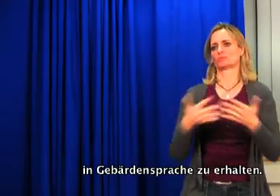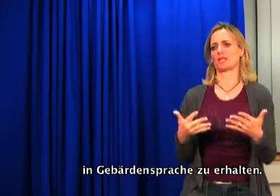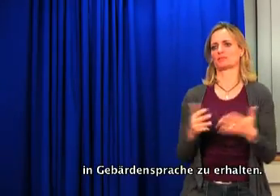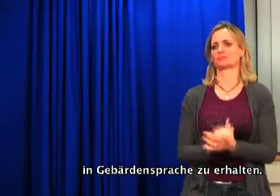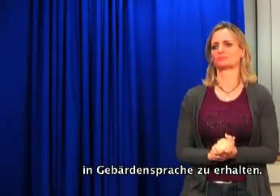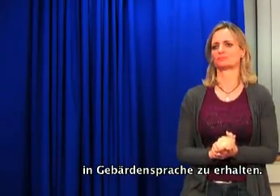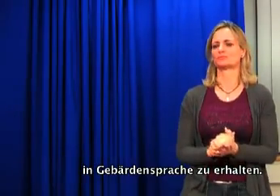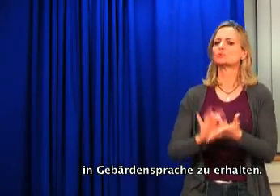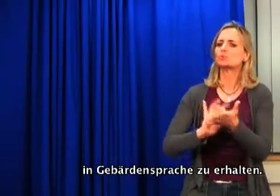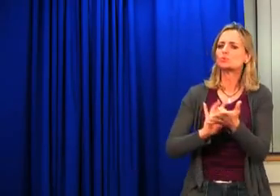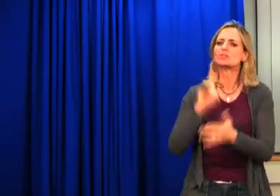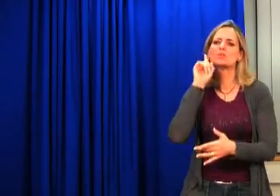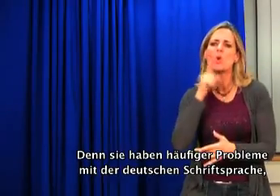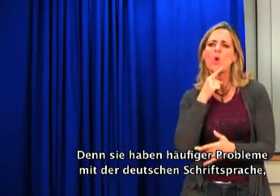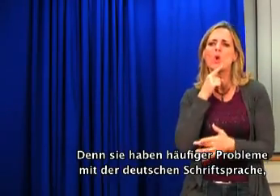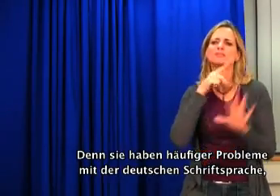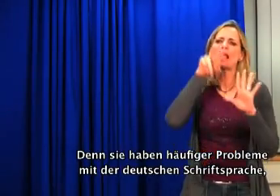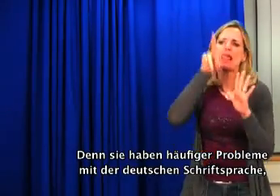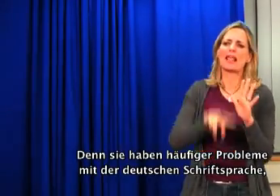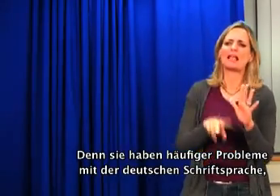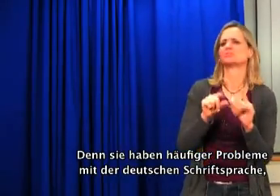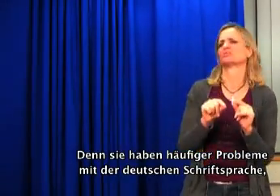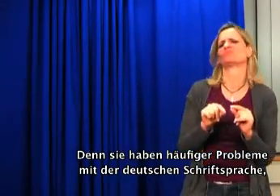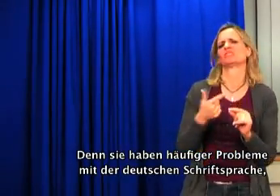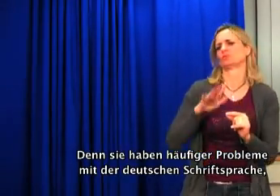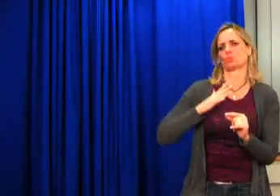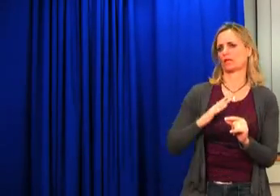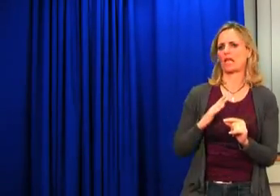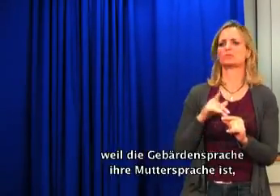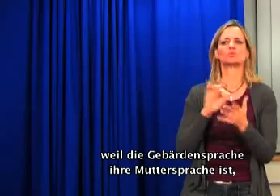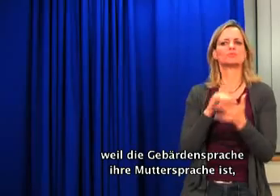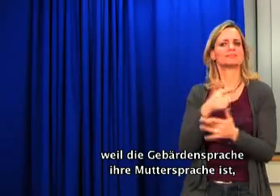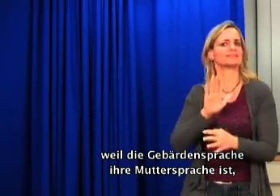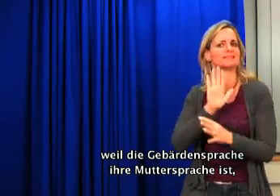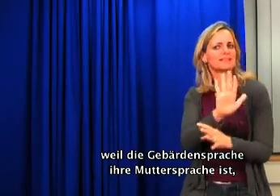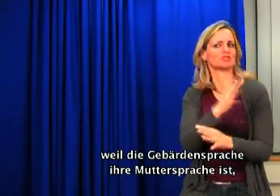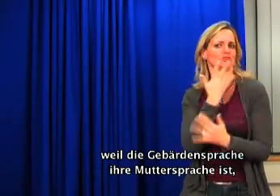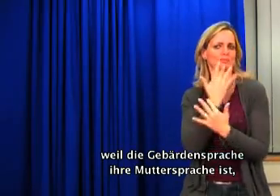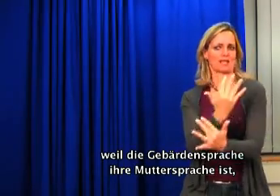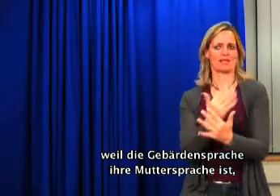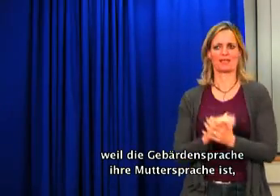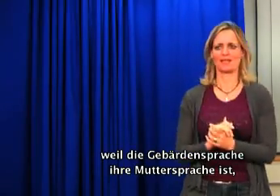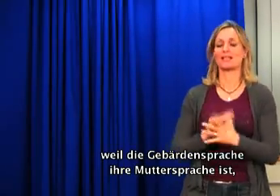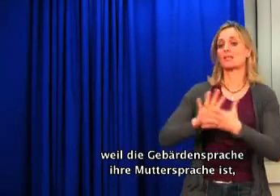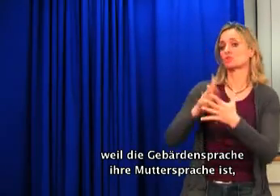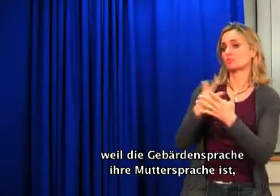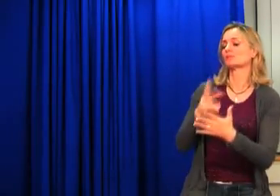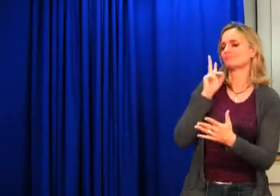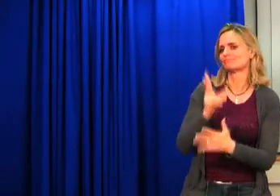in Gebärdensprache zu erhalten. Denn sie haben häufiger Probleme mit der deutschen Schriftsprache, weil die Gebärdensprache ihre Muttersprache